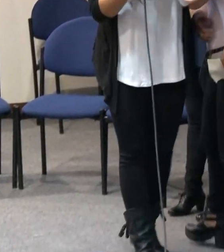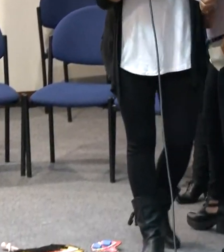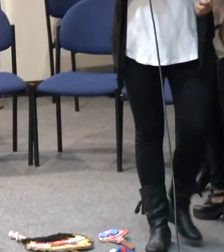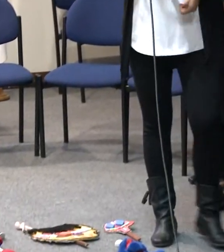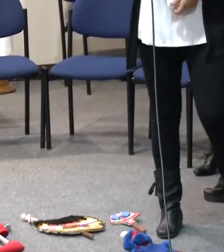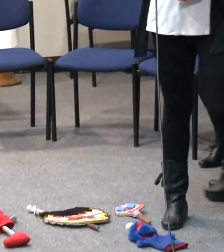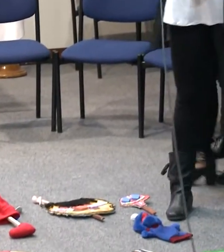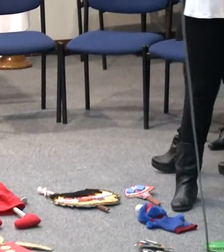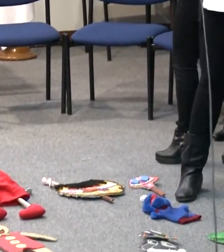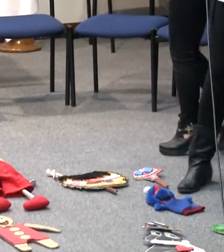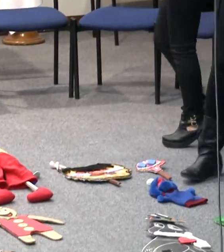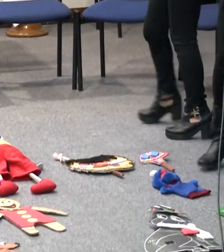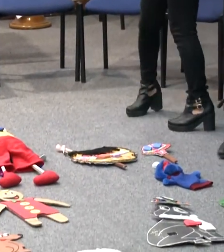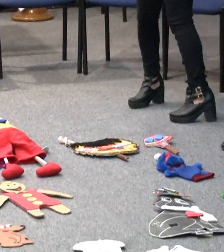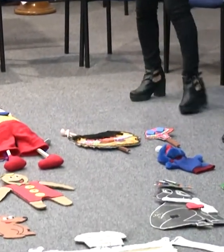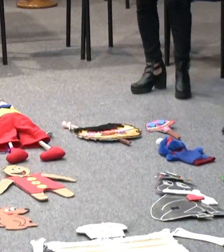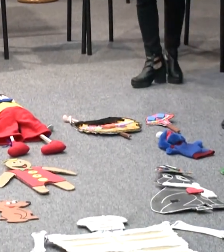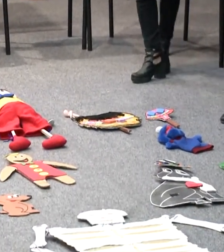Bueno,